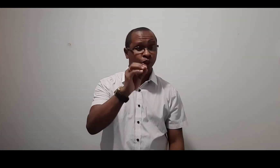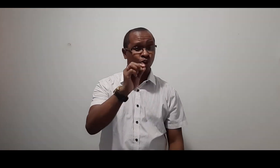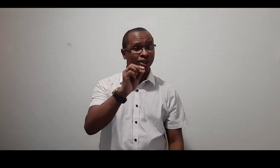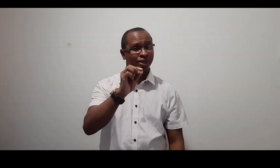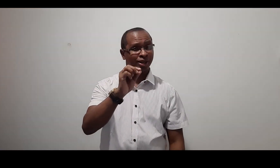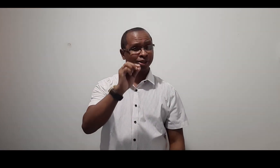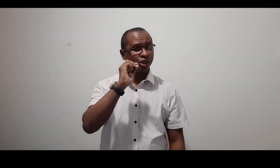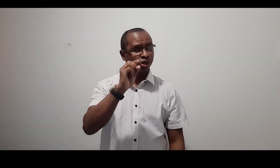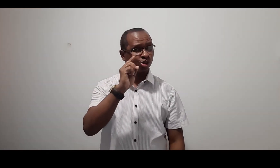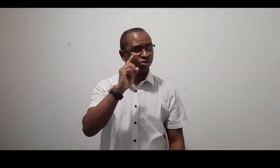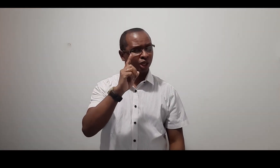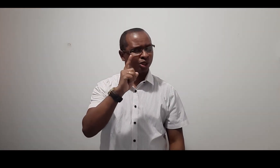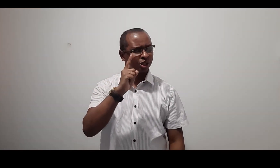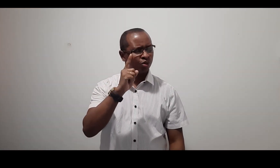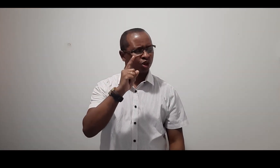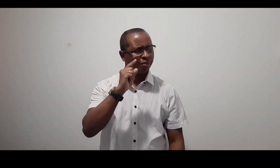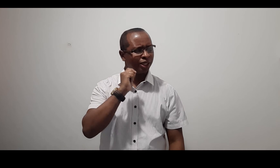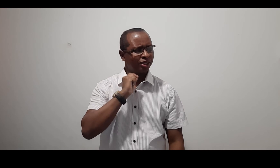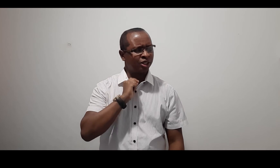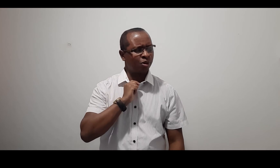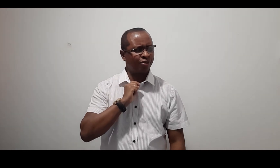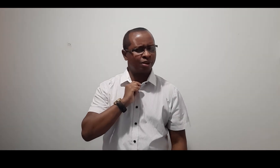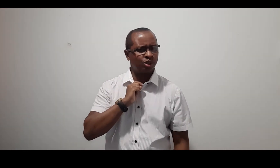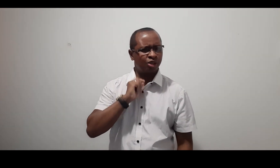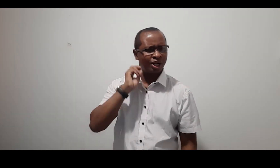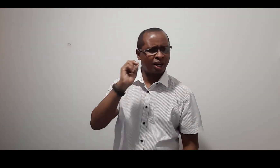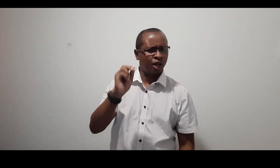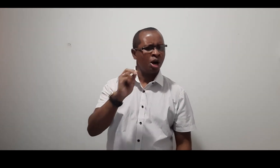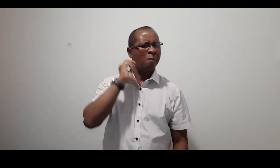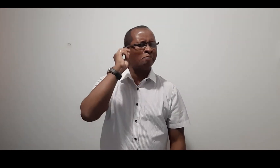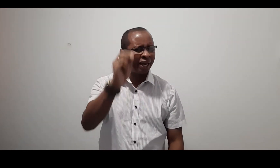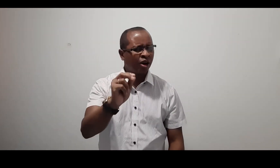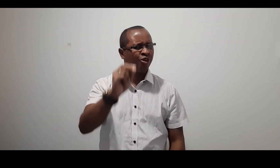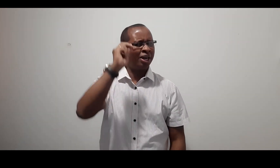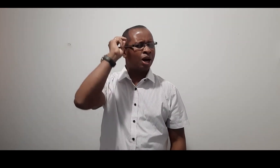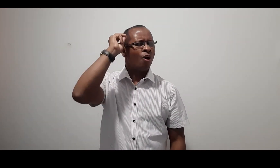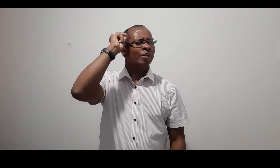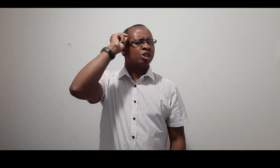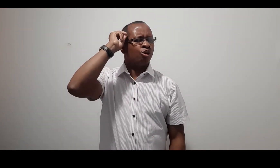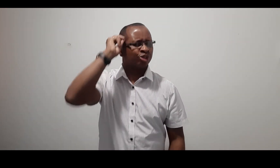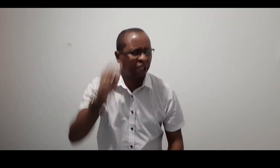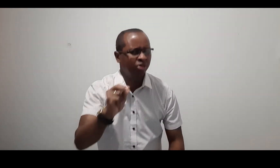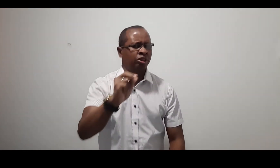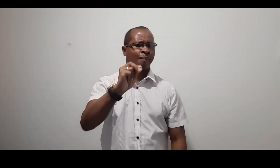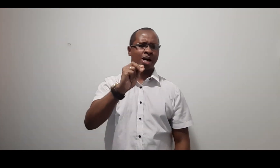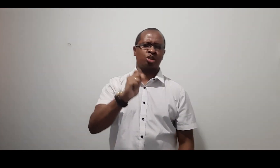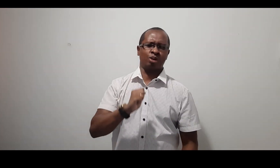matoky satria jesosy miteny hoe zareo mivorona manidina tsy mamafina amin'izizy fa karakaraiky maika fa ianao zay novodiny tamin'ny rano tsy maintsy